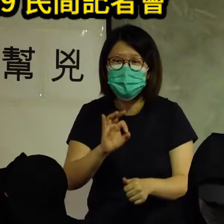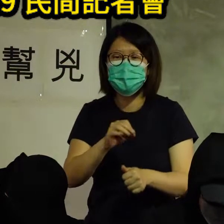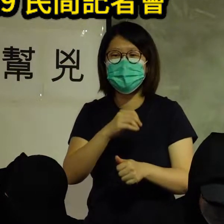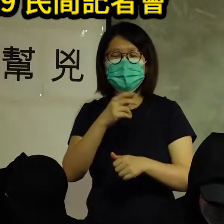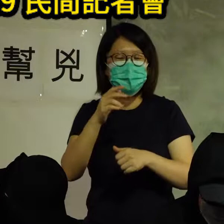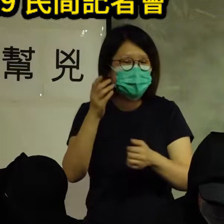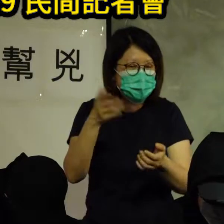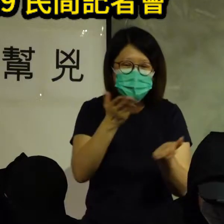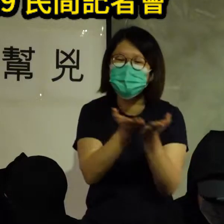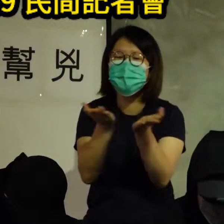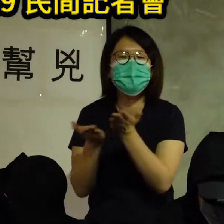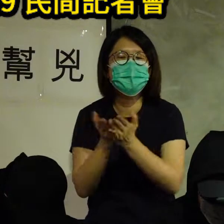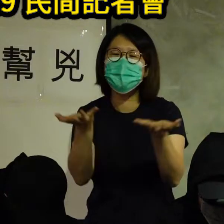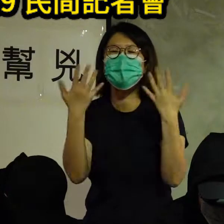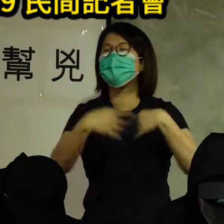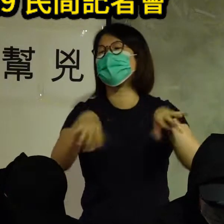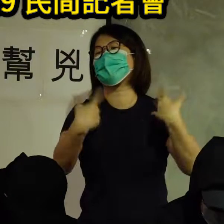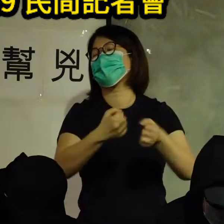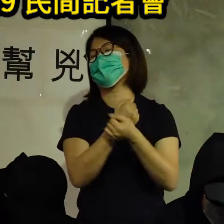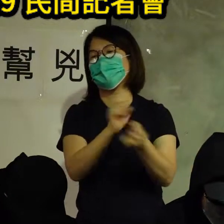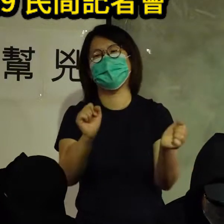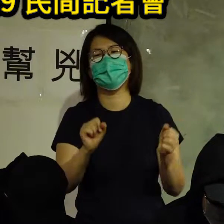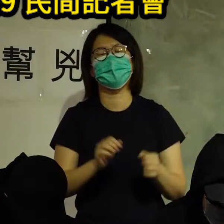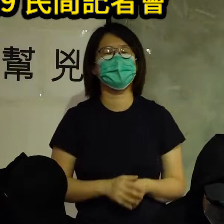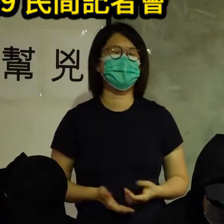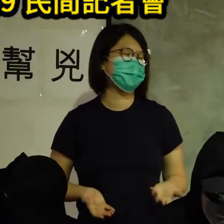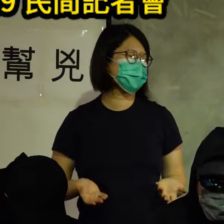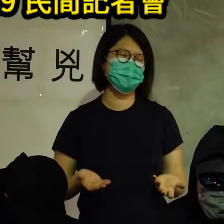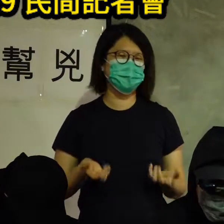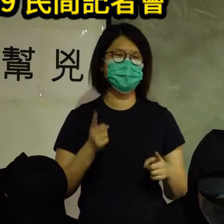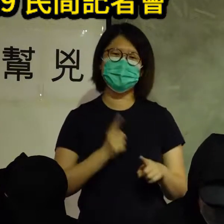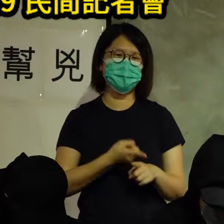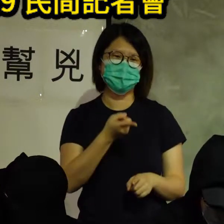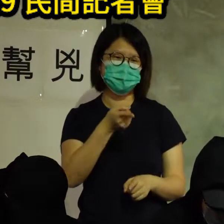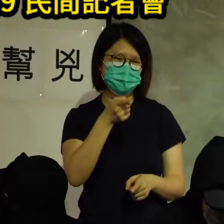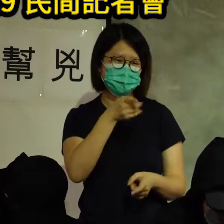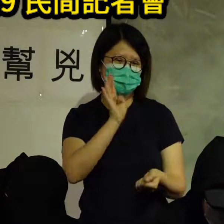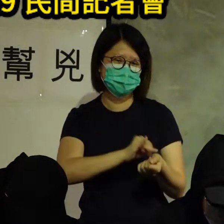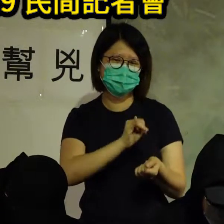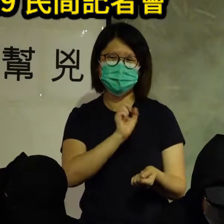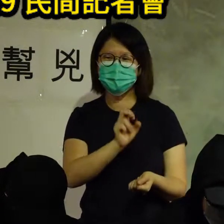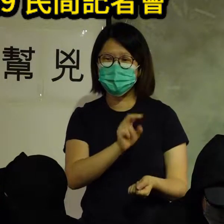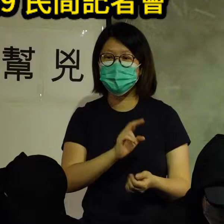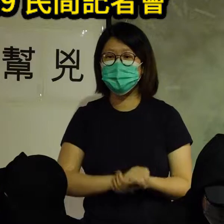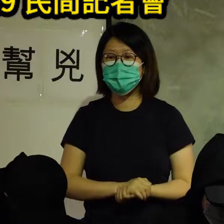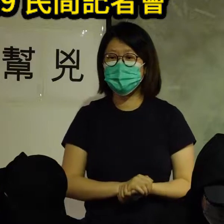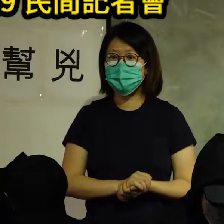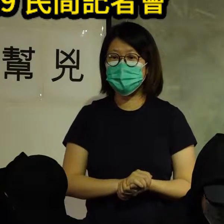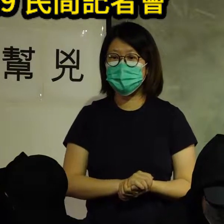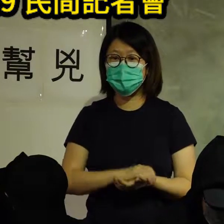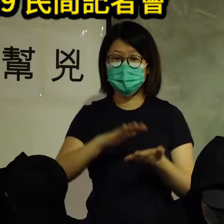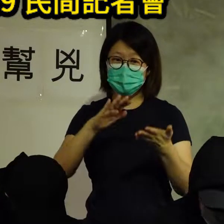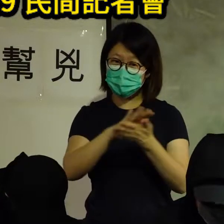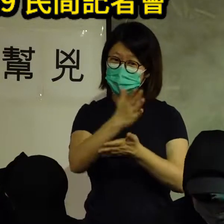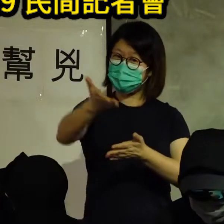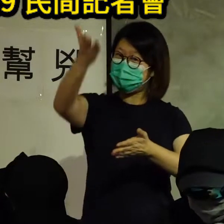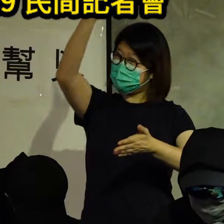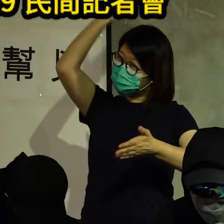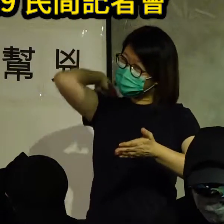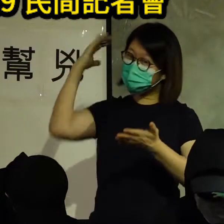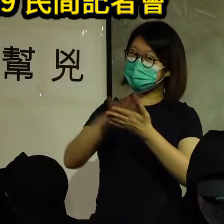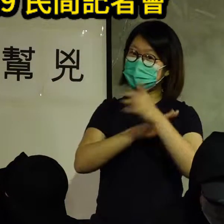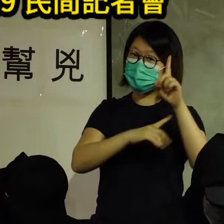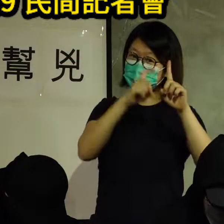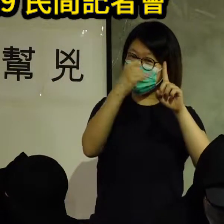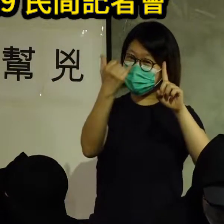條例取消了共同目的作為重要控罪元素即是說不